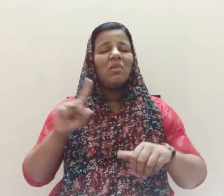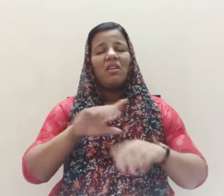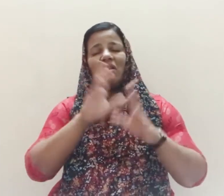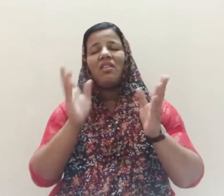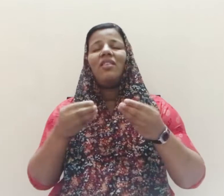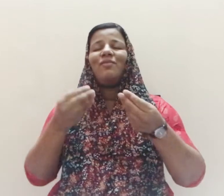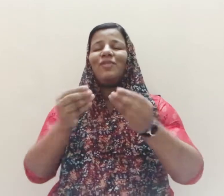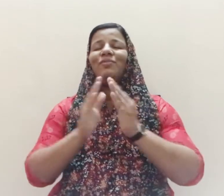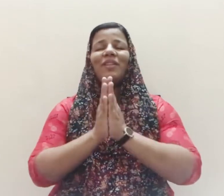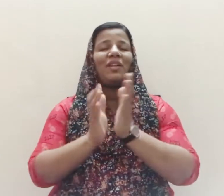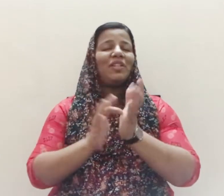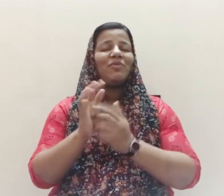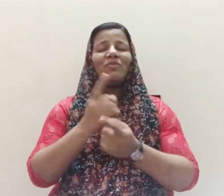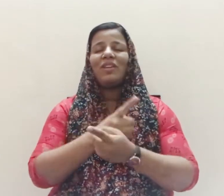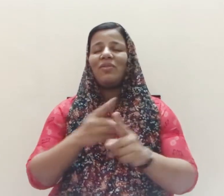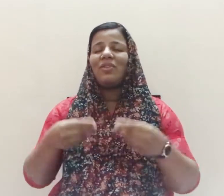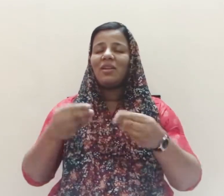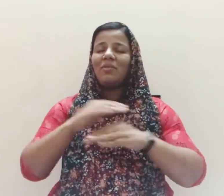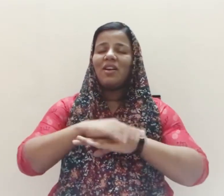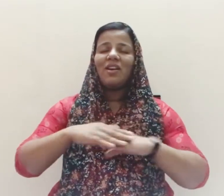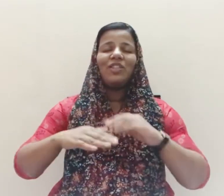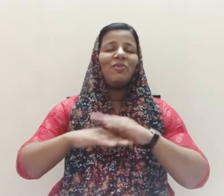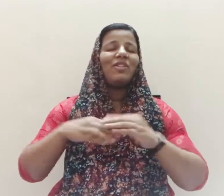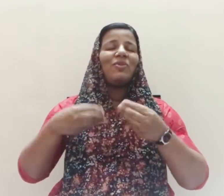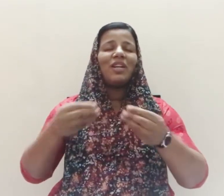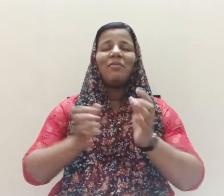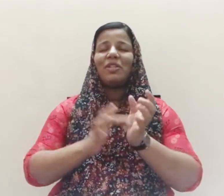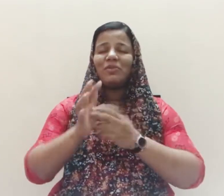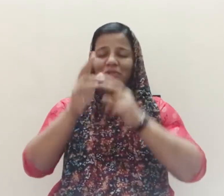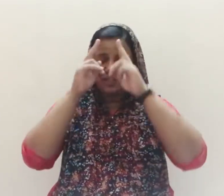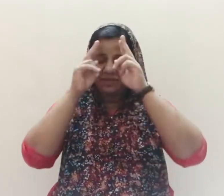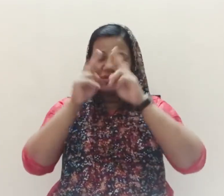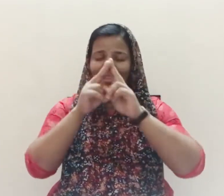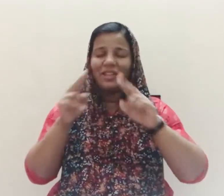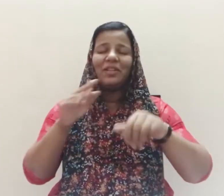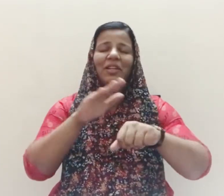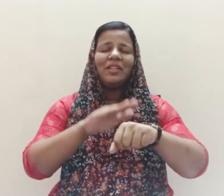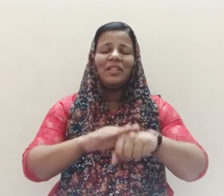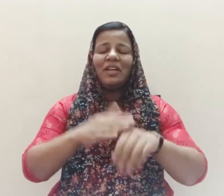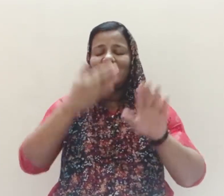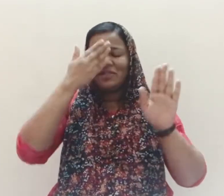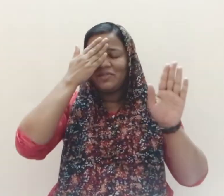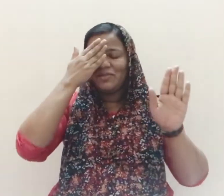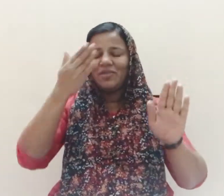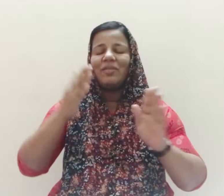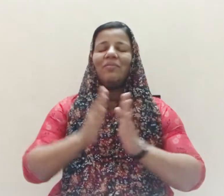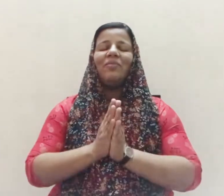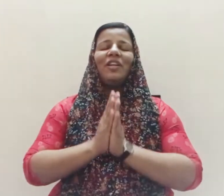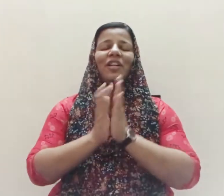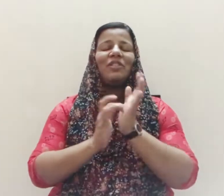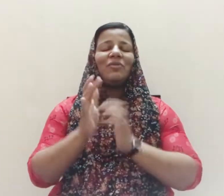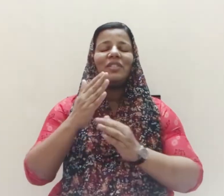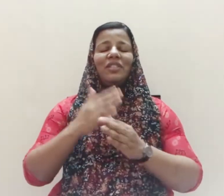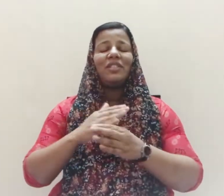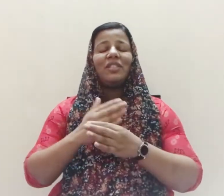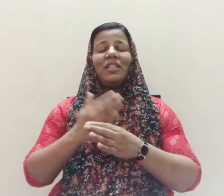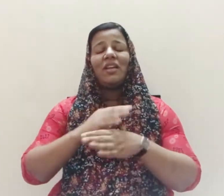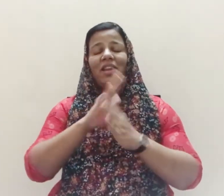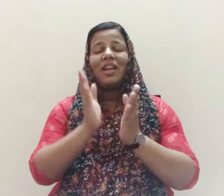കർത്താവ്, അങ്ങ് വിടുവിക്കണമേ, അങ്ങ് ആശ്വസിപ്പിക്കണമേ, അങ്ങയുടെ സമാധാനത്തിൻ്റെ കരം അങ്ങ് നീട്ടുന്നതിനായിട്ട് സ്തോത്രം. കർത്താവ് ചെയ്ത എല്ലാ പ്രവൃത്തികൾക്കും നന്ദി. ഈ